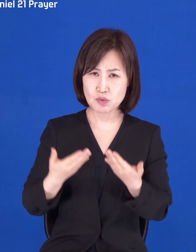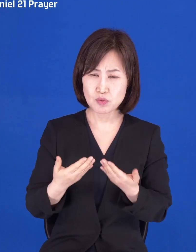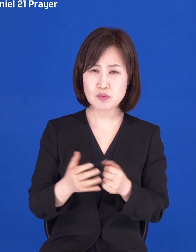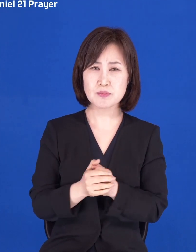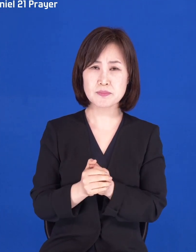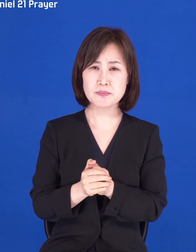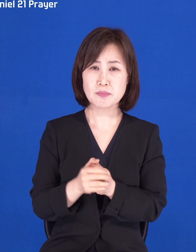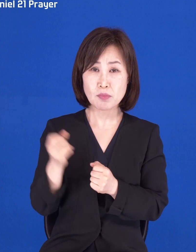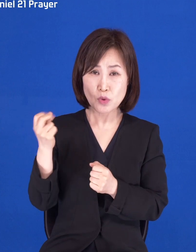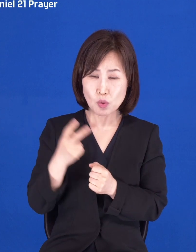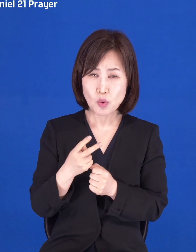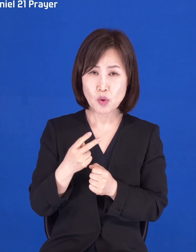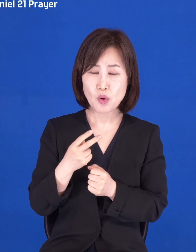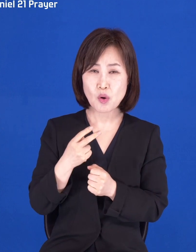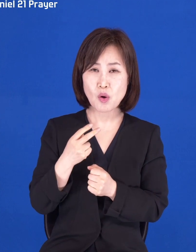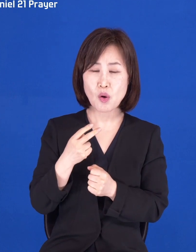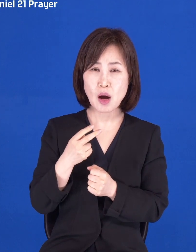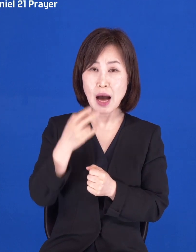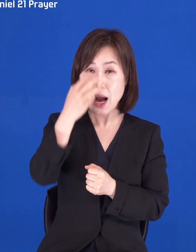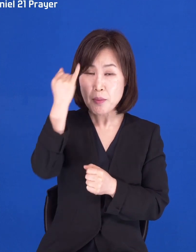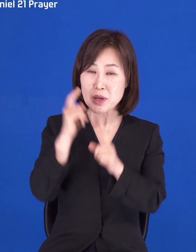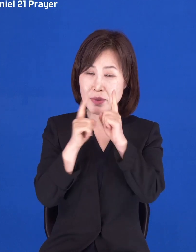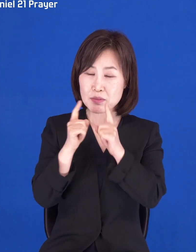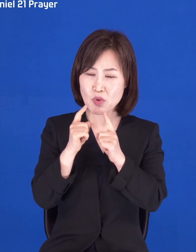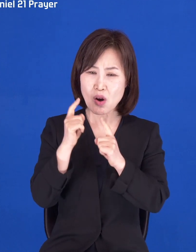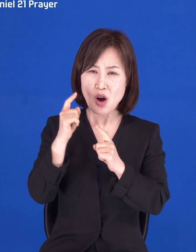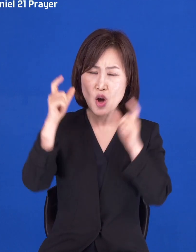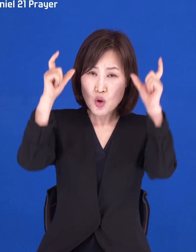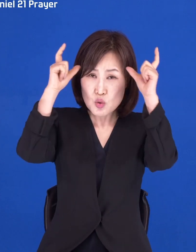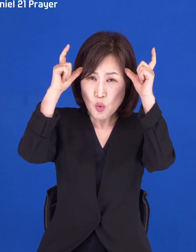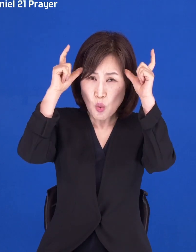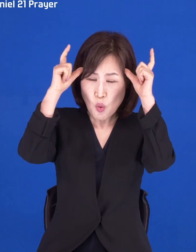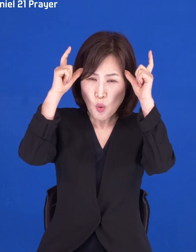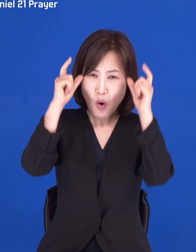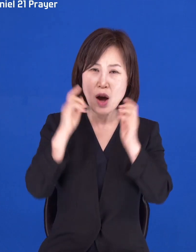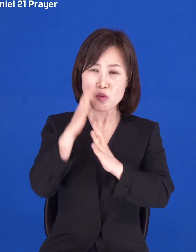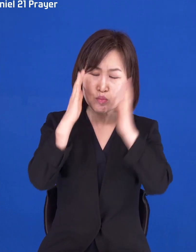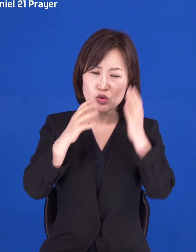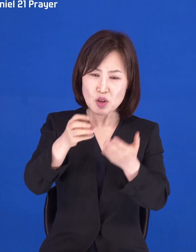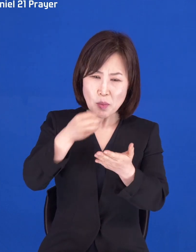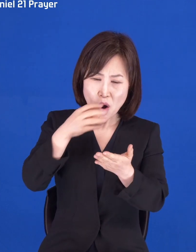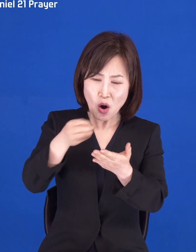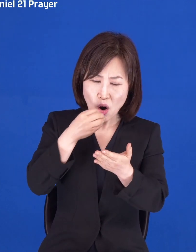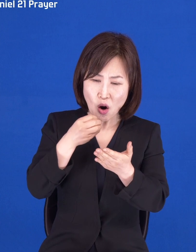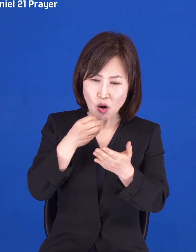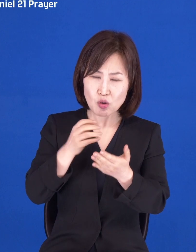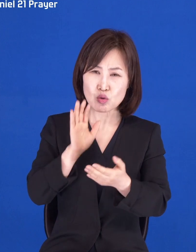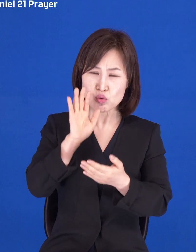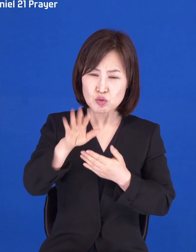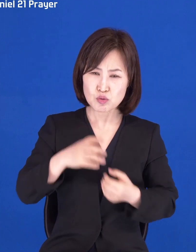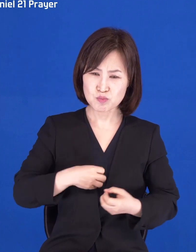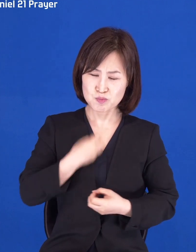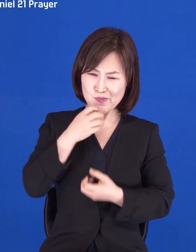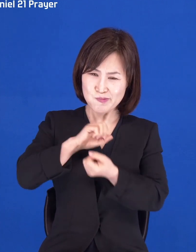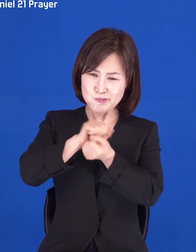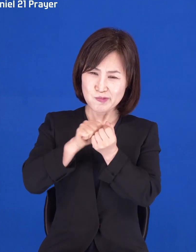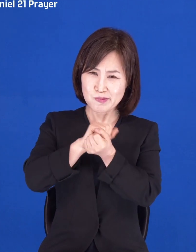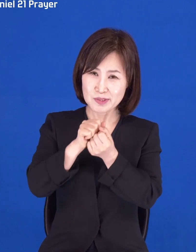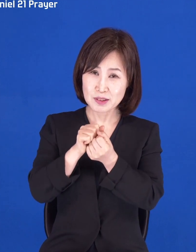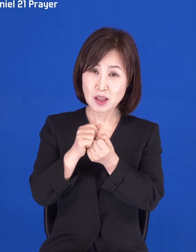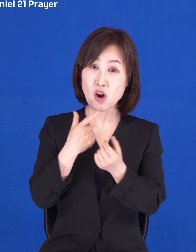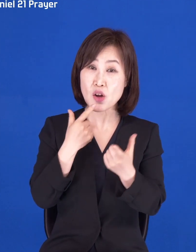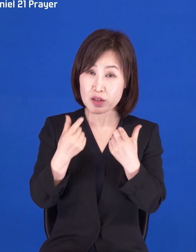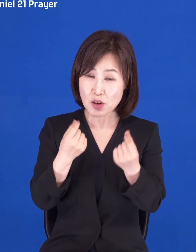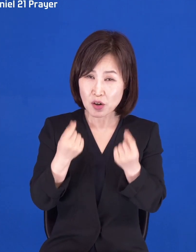그러시면서 소가 풀을 뜯어먹고 난 후에 되새김질 하는 것처럼 지금 나한테서 보고 듣고 배우는